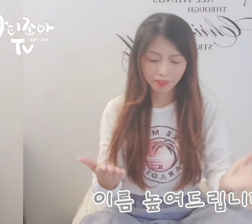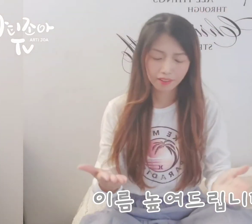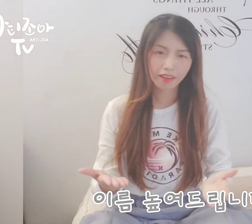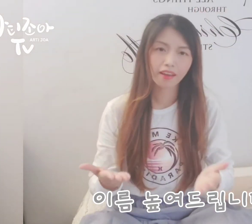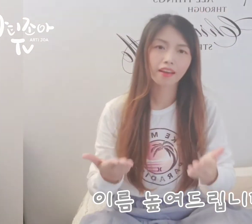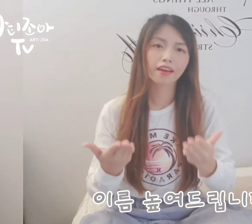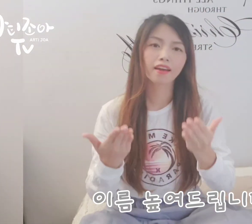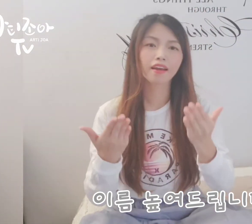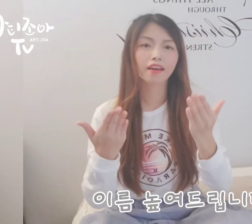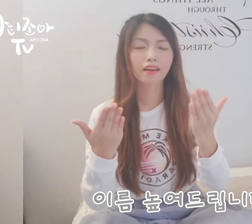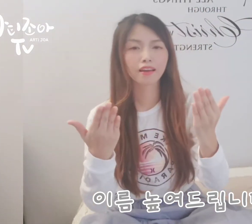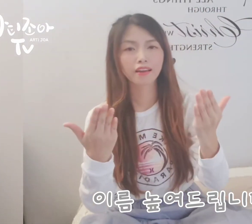높여드립니다.